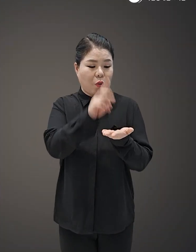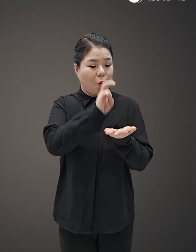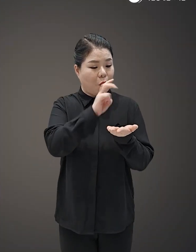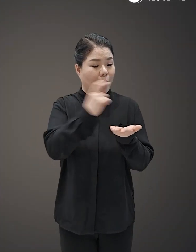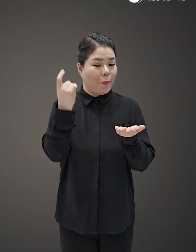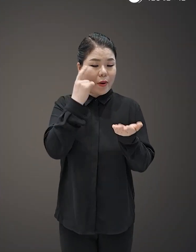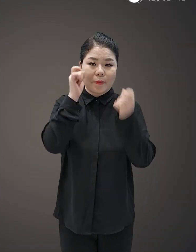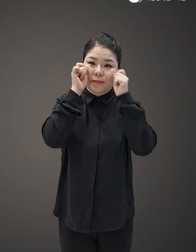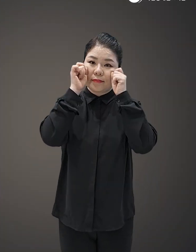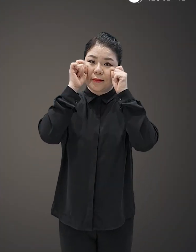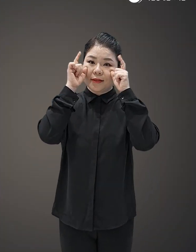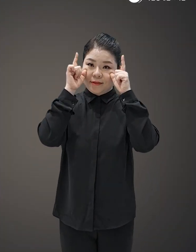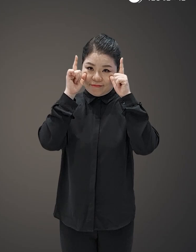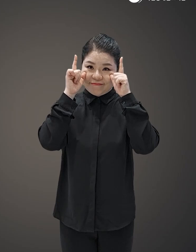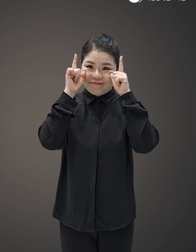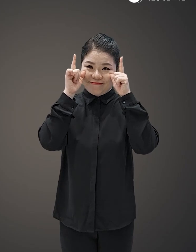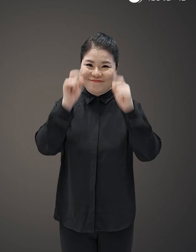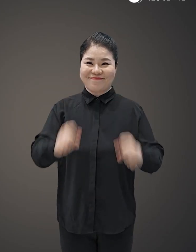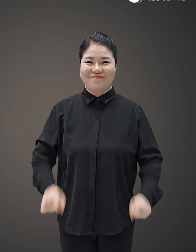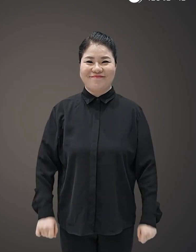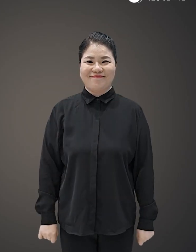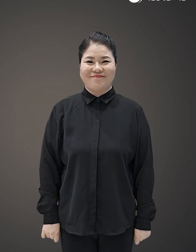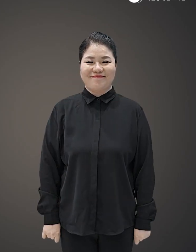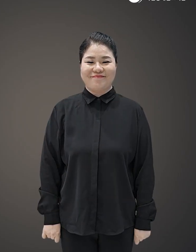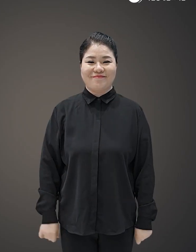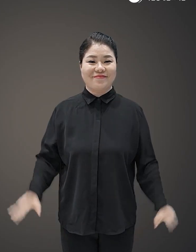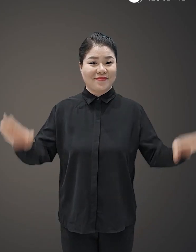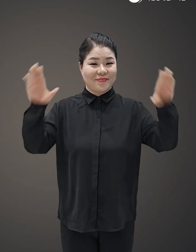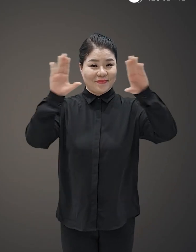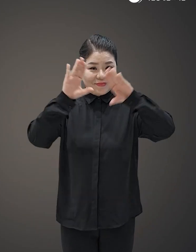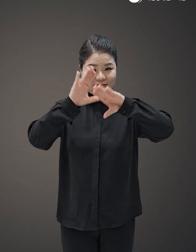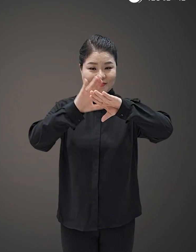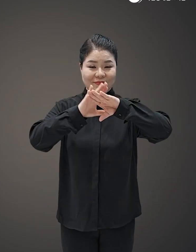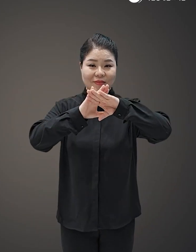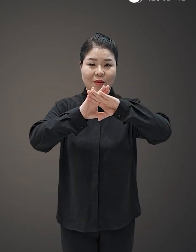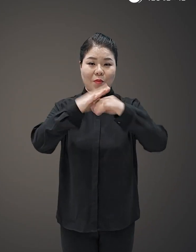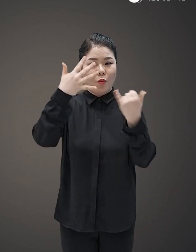스마트폰에 기상 알림 음악을 들으며 아침에 잠자리에서 일어나고